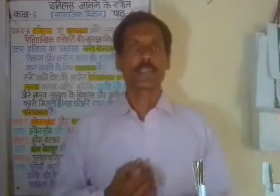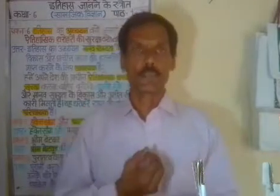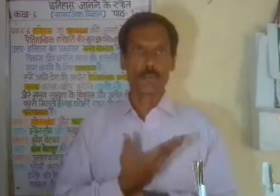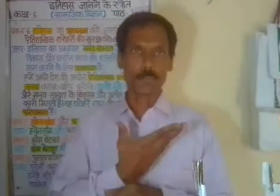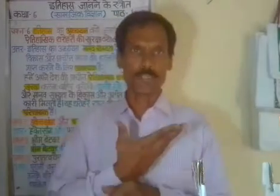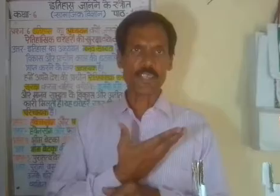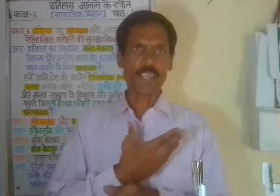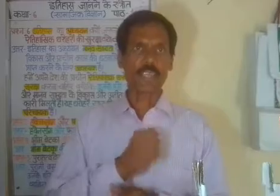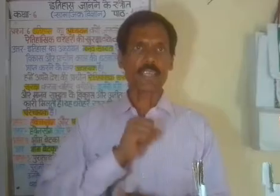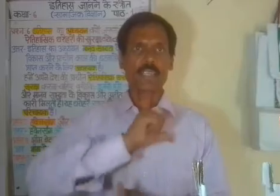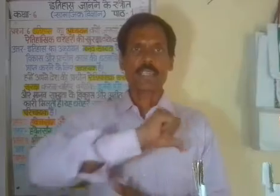विषय